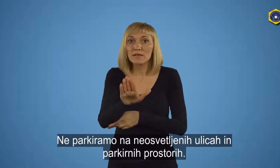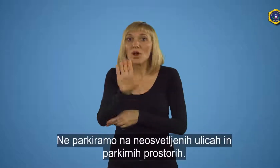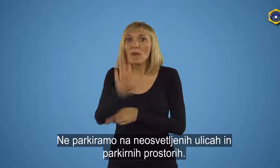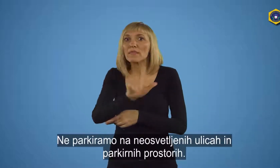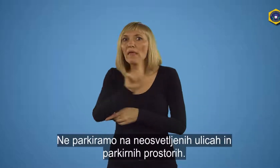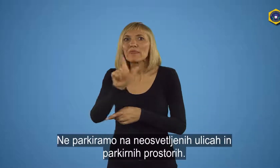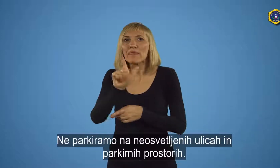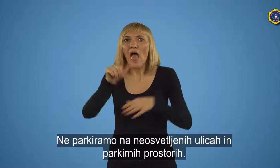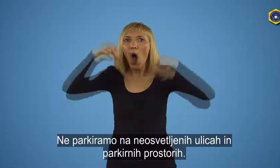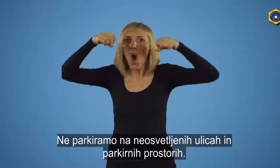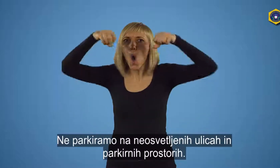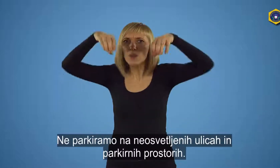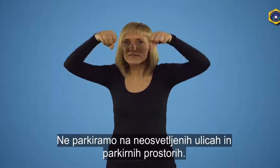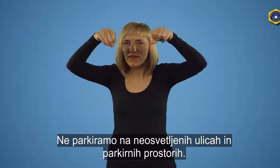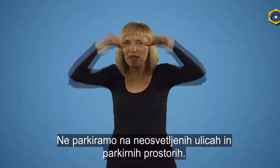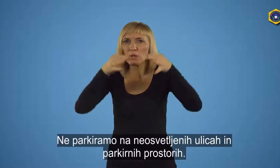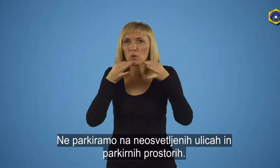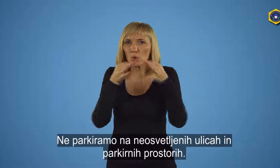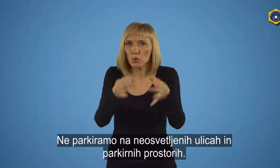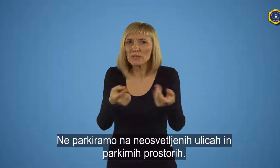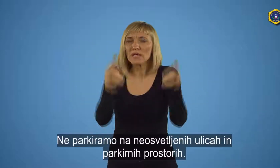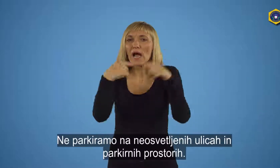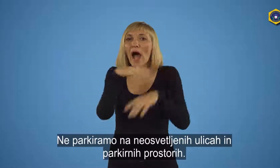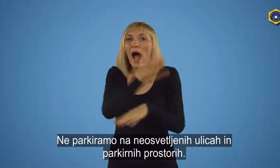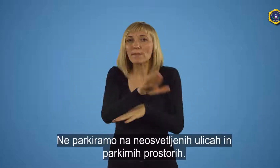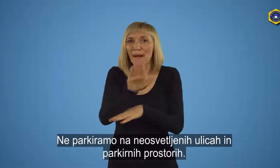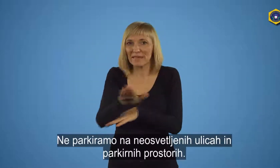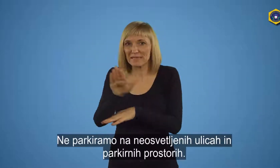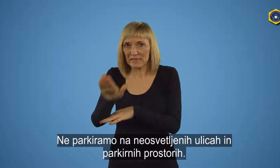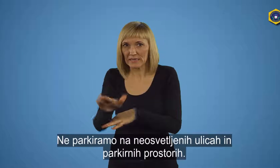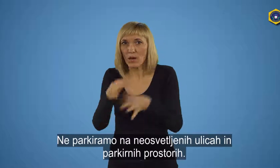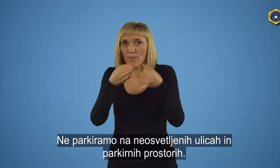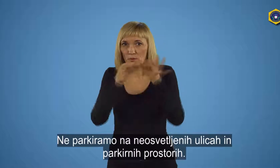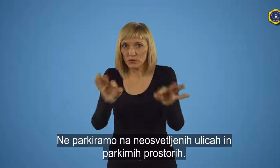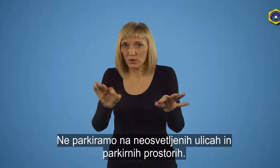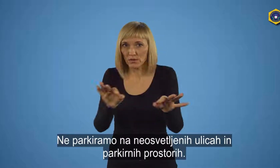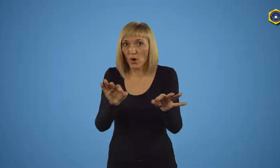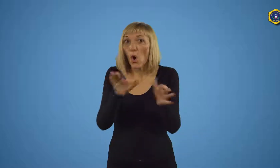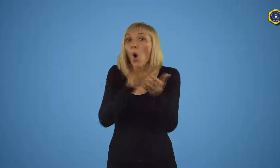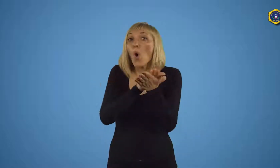Ne parkiramo na neosvetljenih ulicah in parkirnih prostorih.